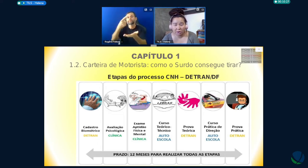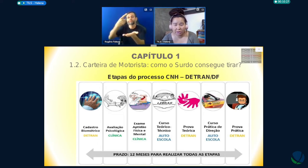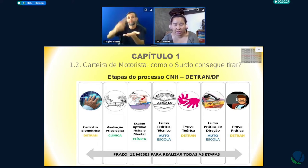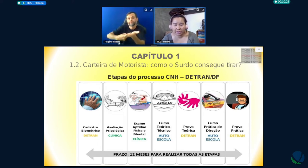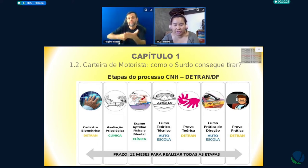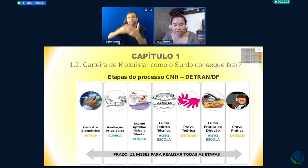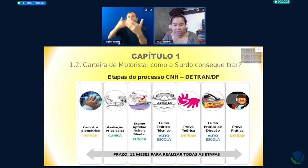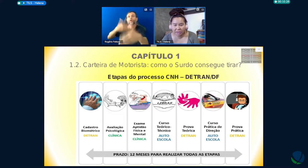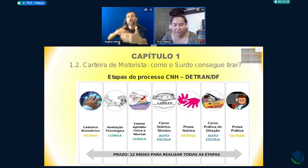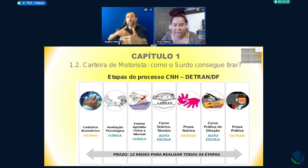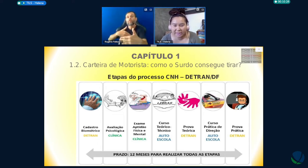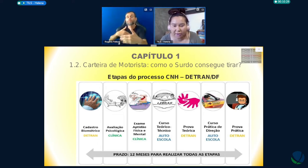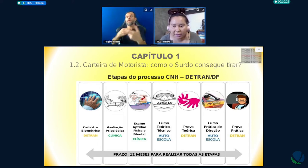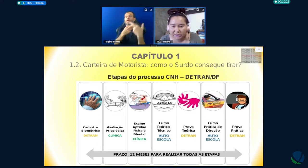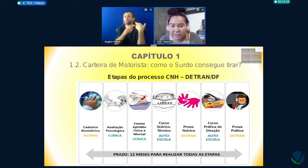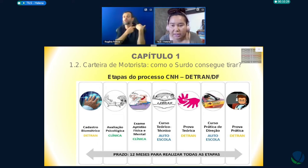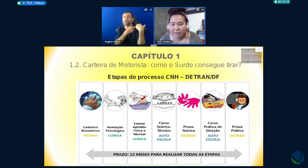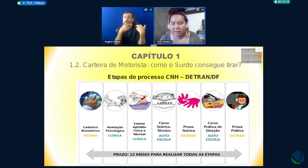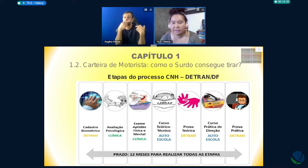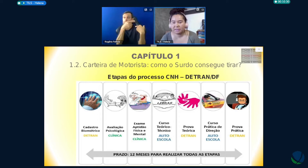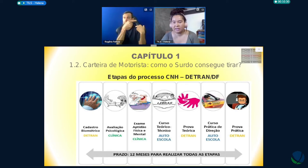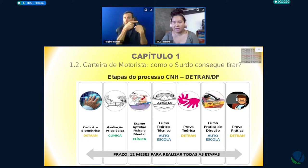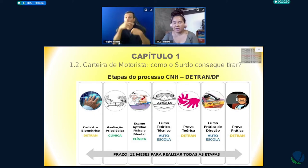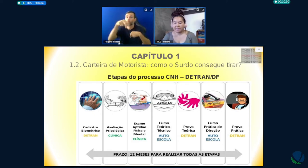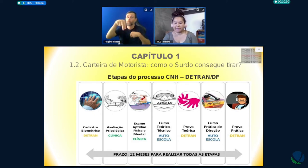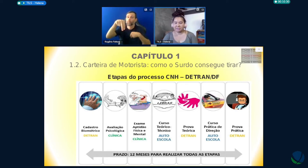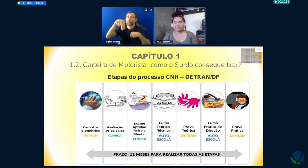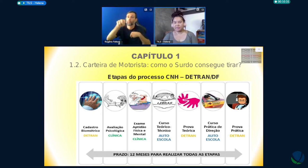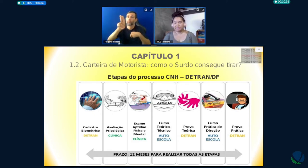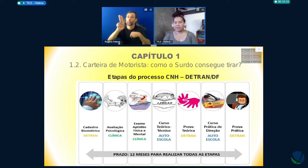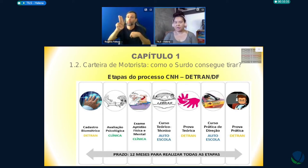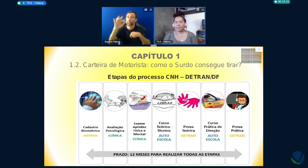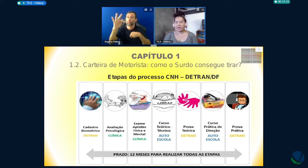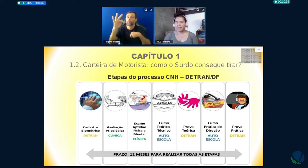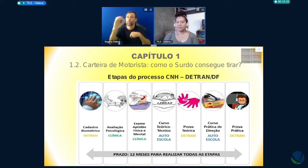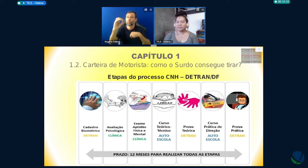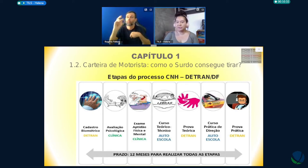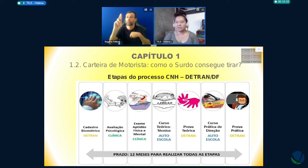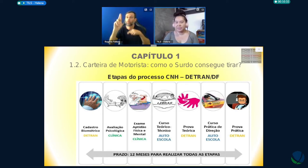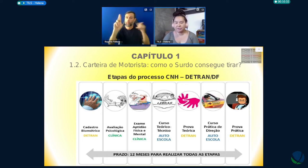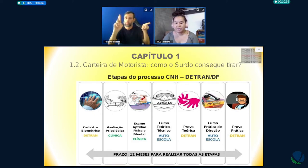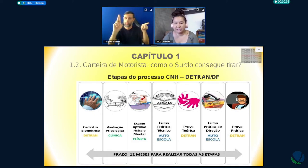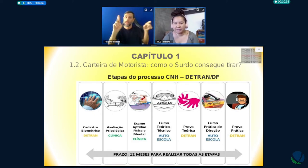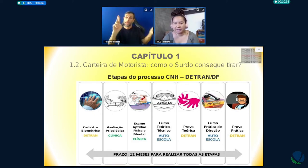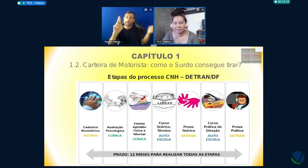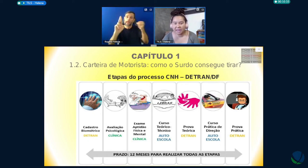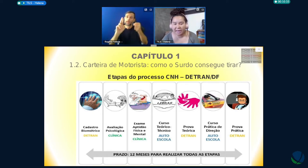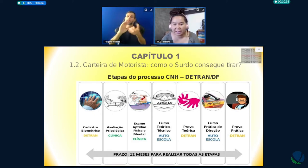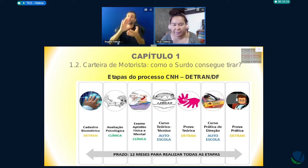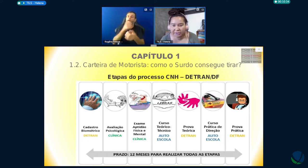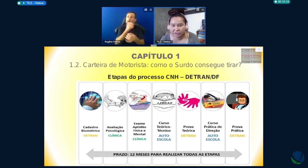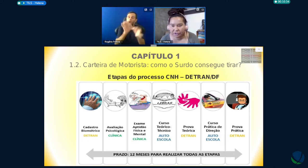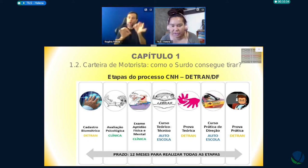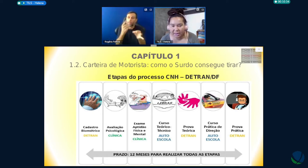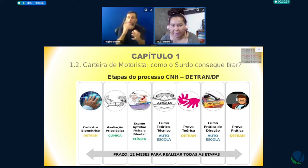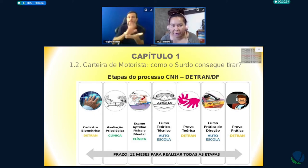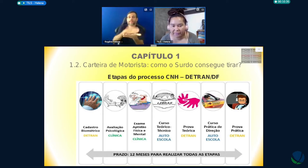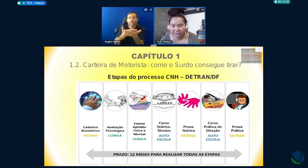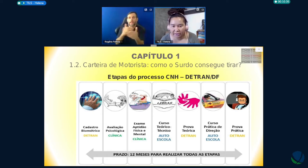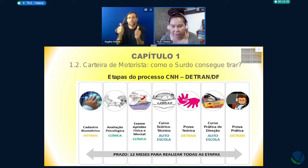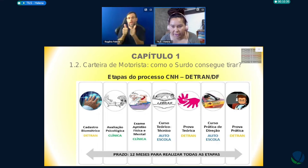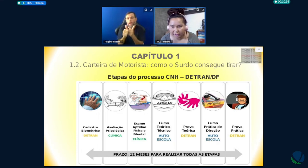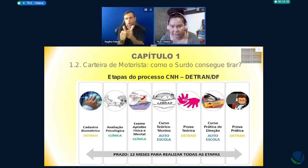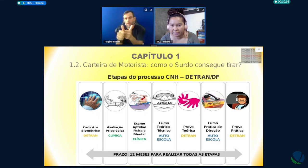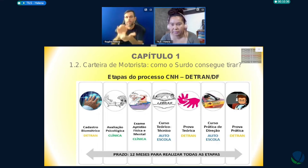45 horas aula, que a princípio não tem o acompanhamento do intérprete de Libras. Aí depois a gente tem a